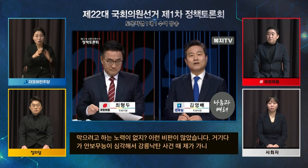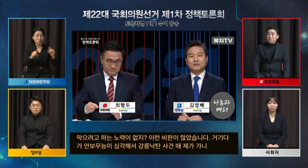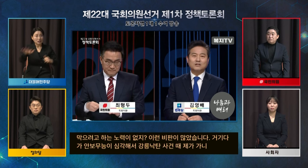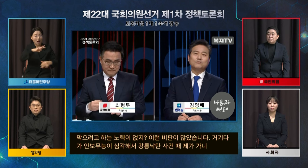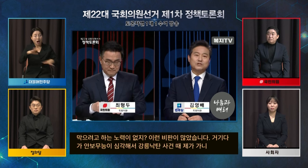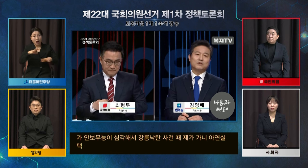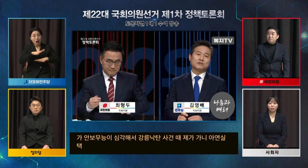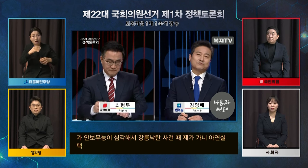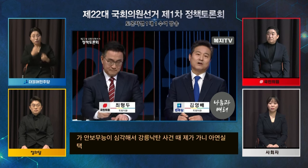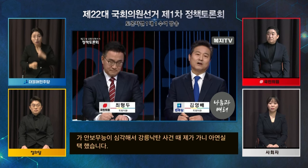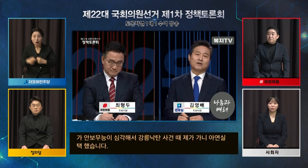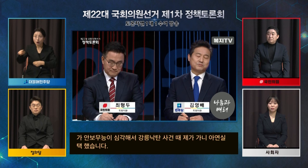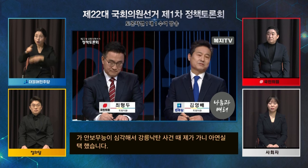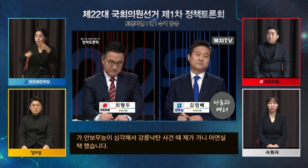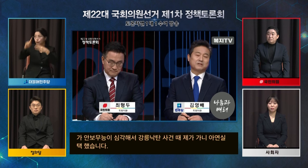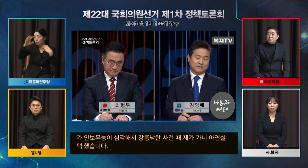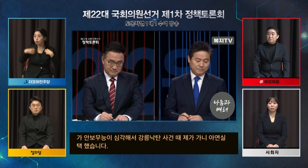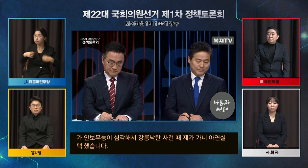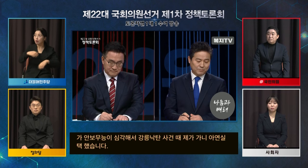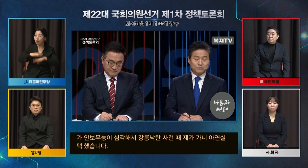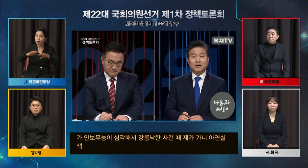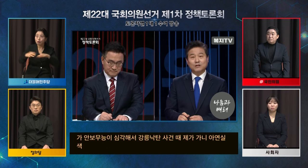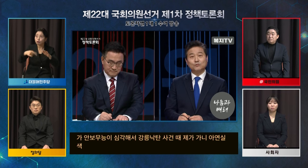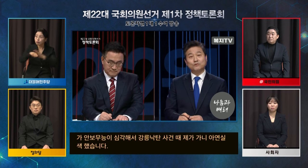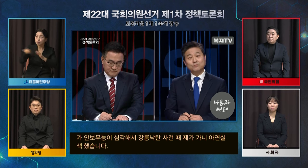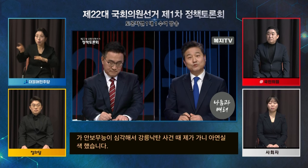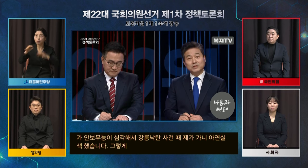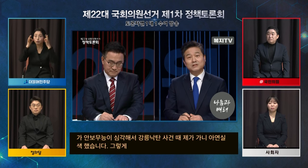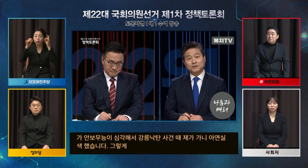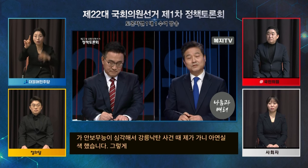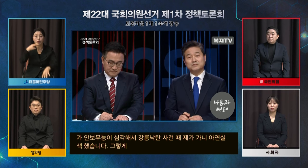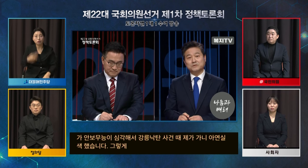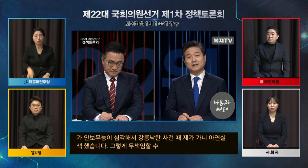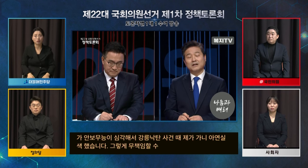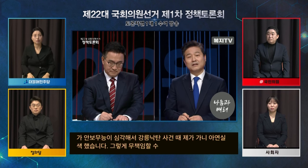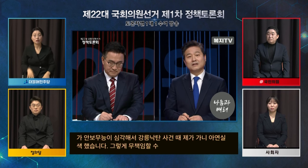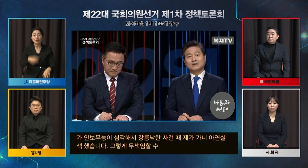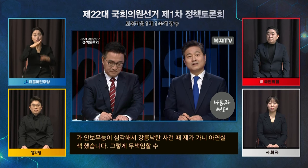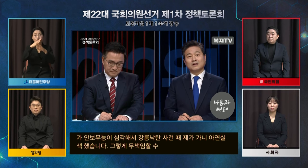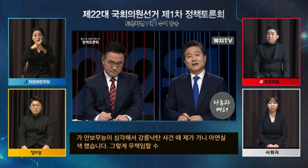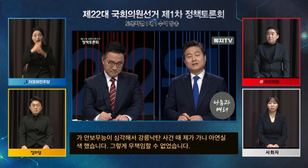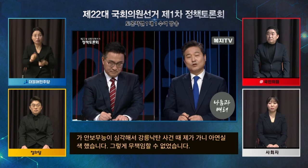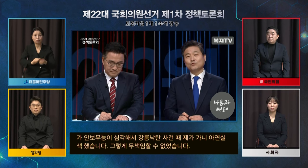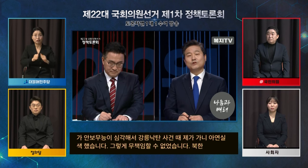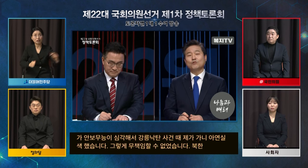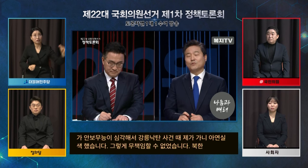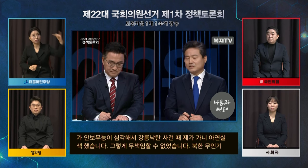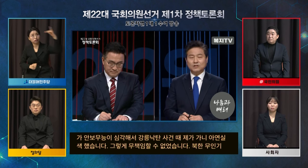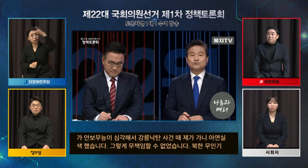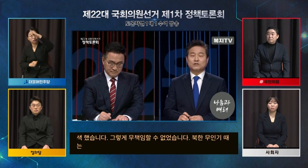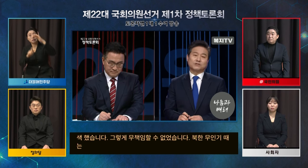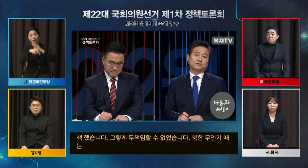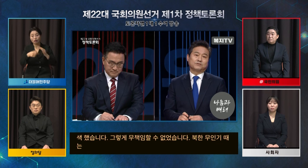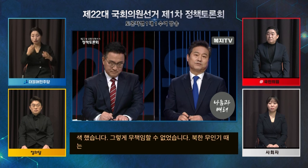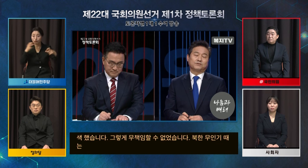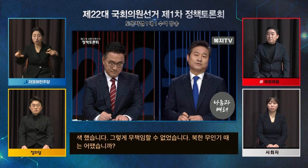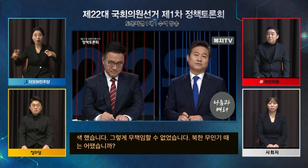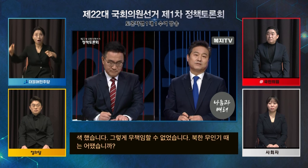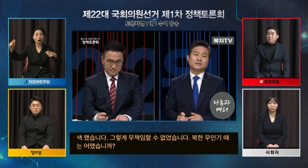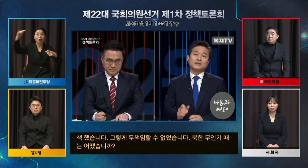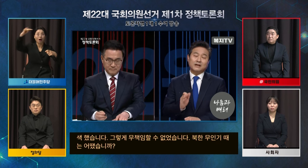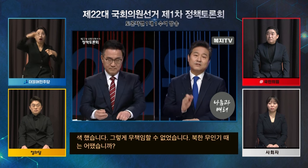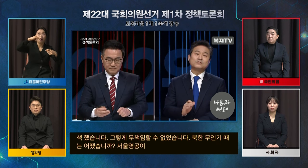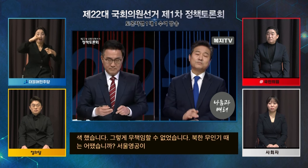그렇게 무책임할 수가 없었습니다. 뿐만 아니고 북한 무인기 때는 어땠습니까? 서울 영공이 완전히 뚫렸었거든요.